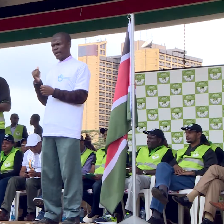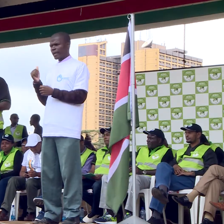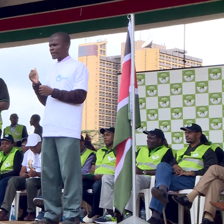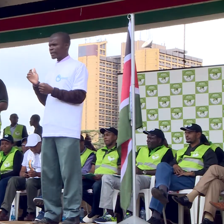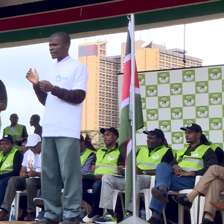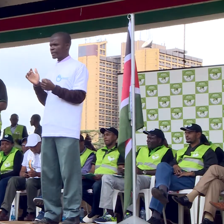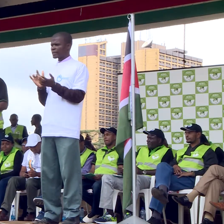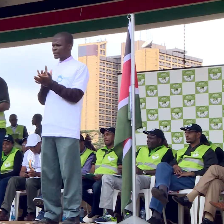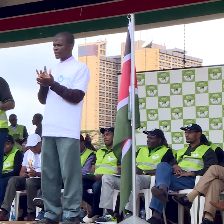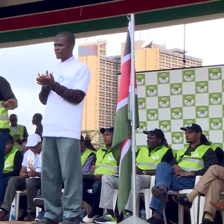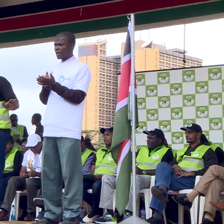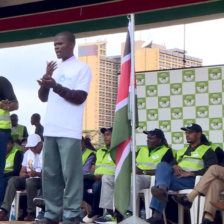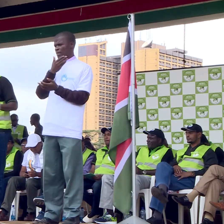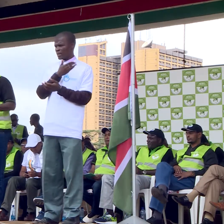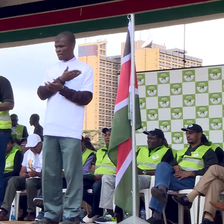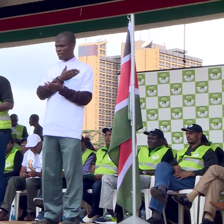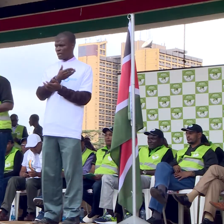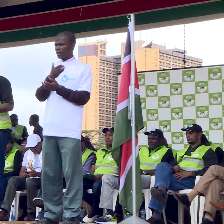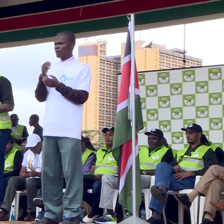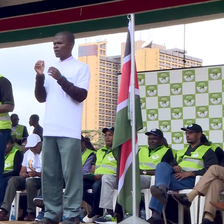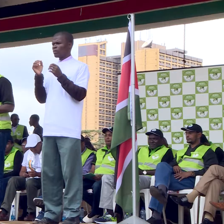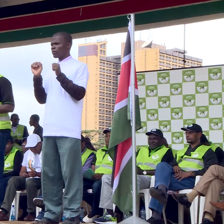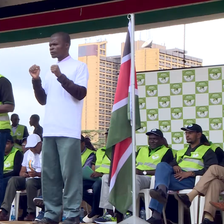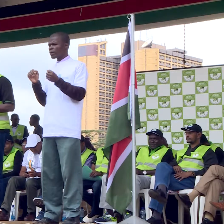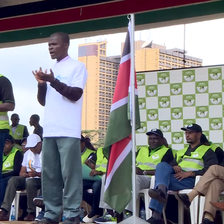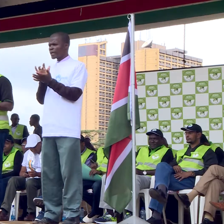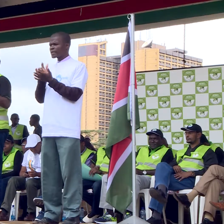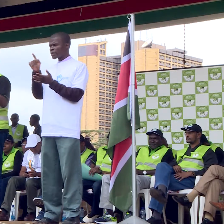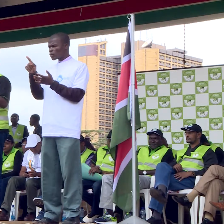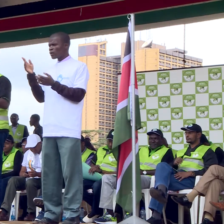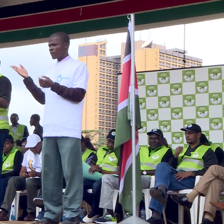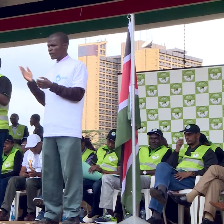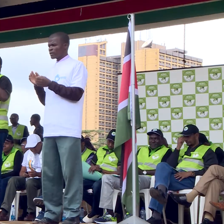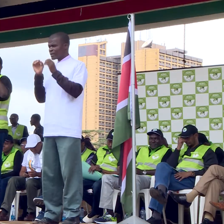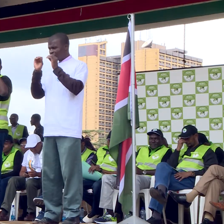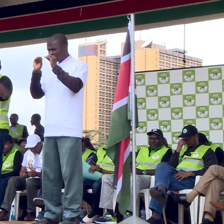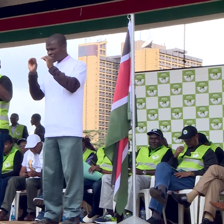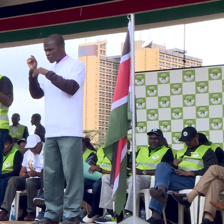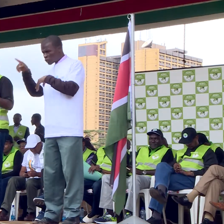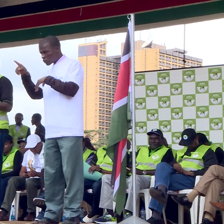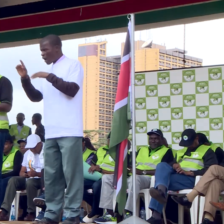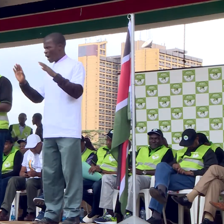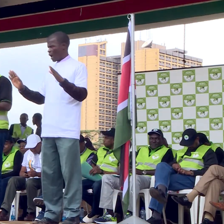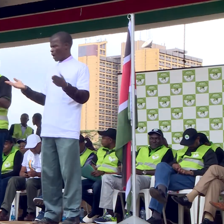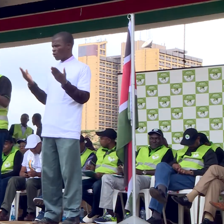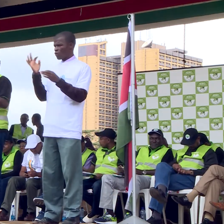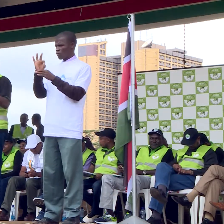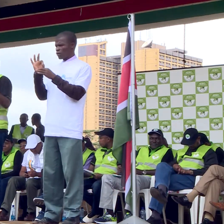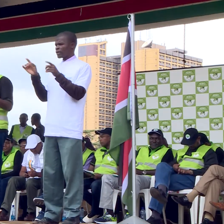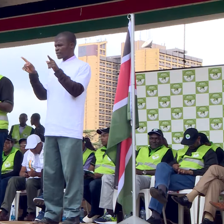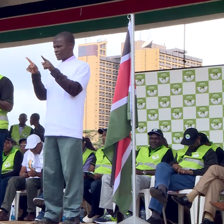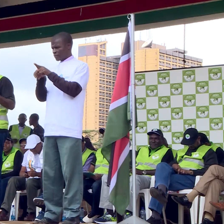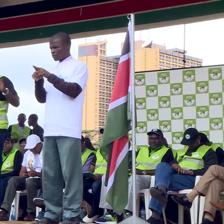chako, sisi tutakusajili. Hapo pia tunapeana elimu ya upiga kura,